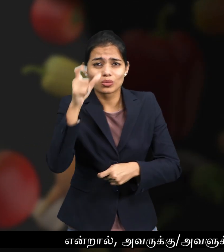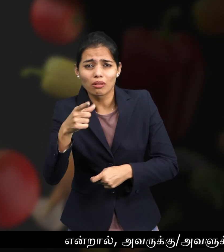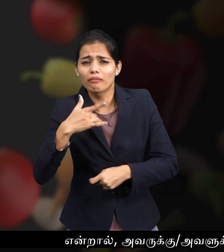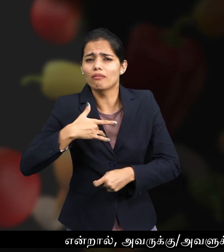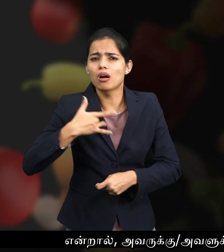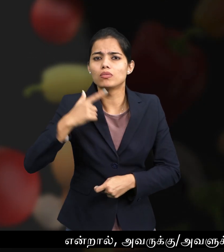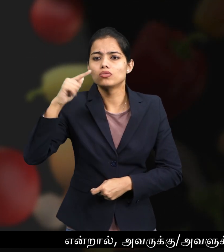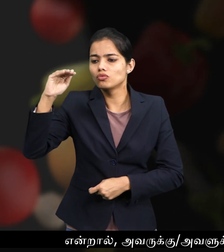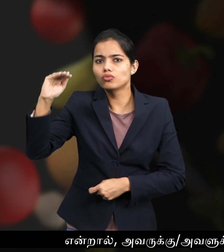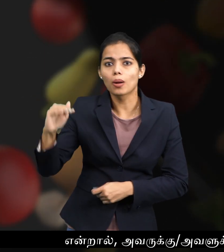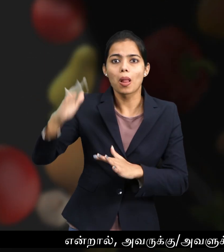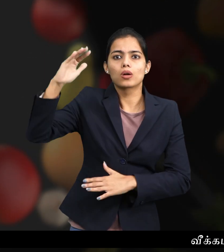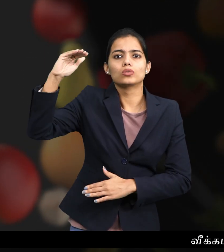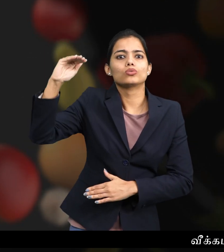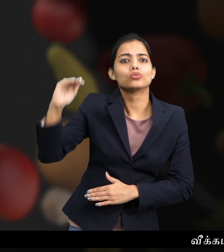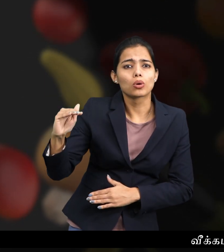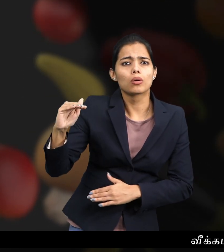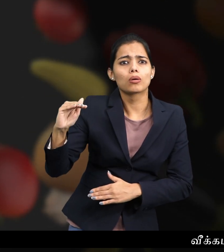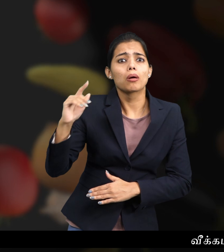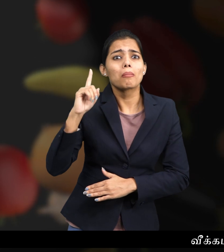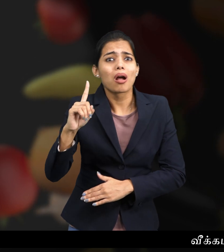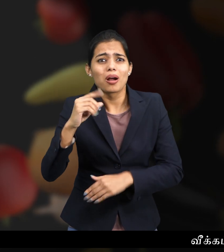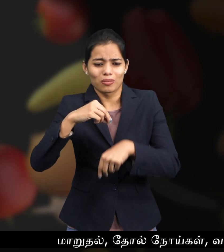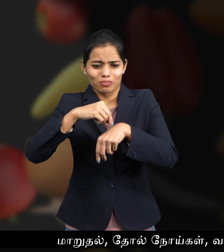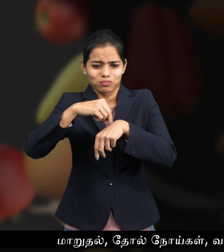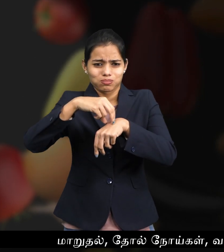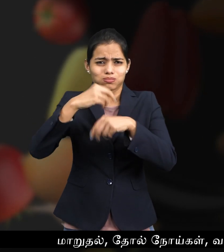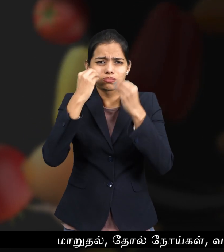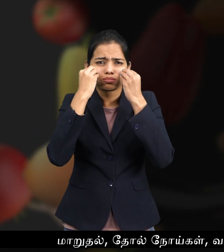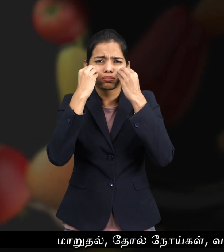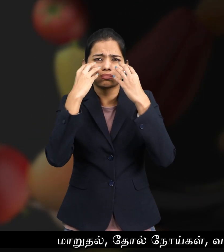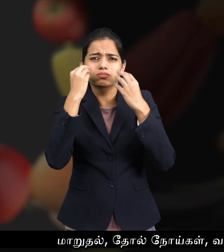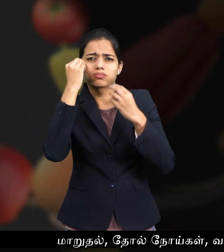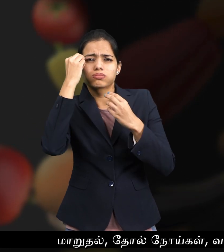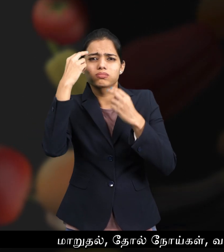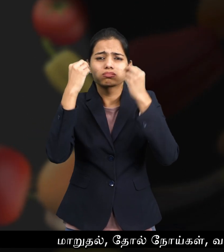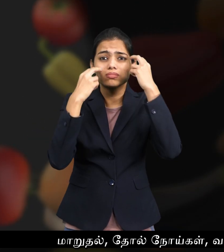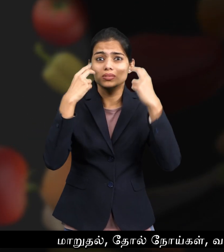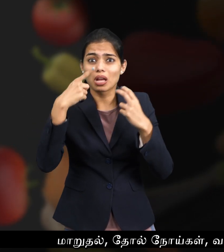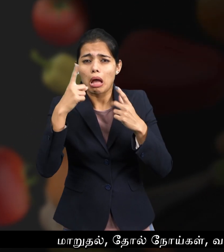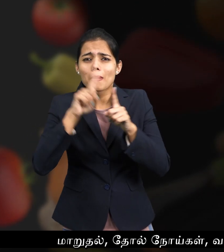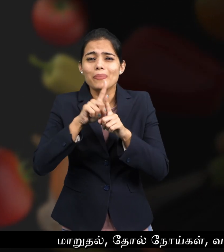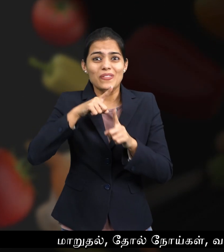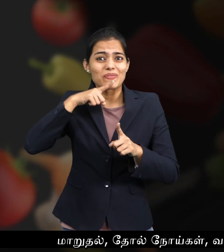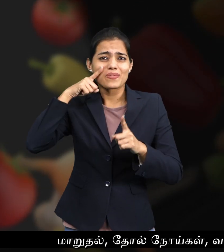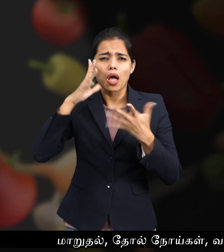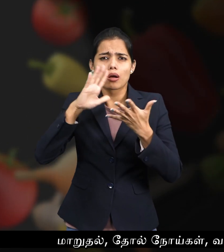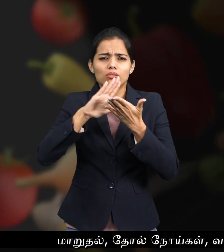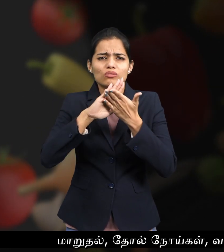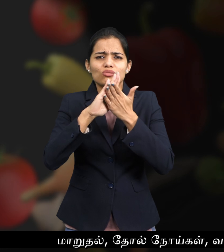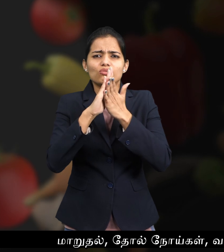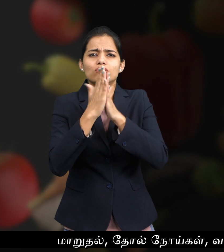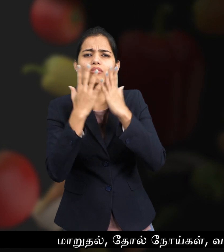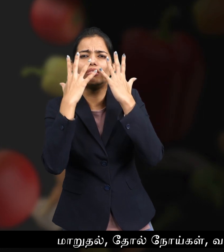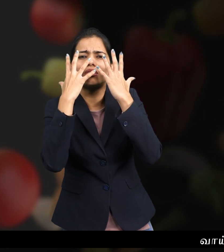வளர்ச்சி குன்றியிருப்பது, முக வீக்கம், முடி நிறம் மாறுதல், தோல் நோய்கள், வயிற்றுப்போக்கு